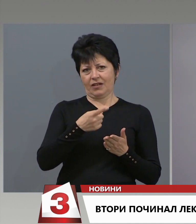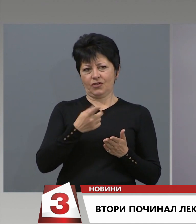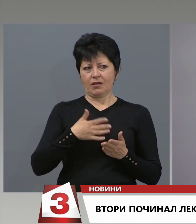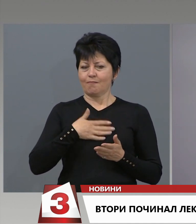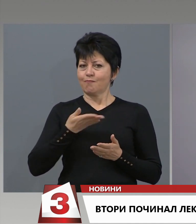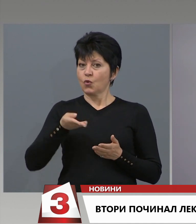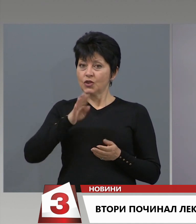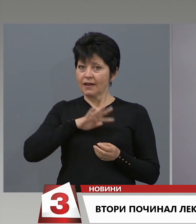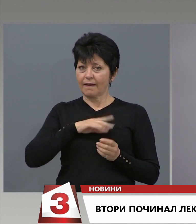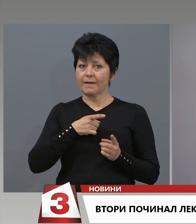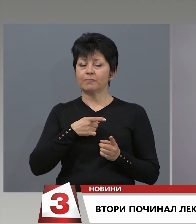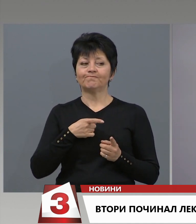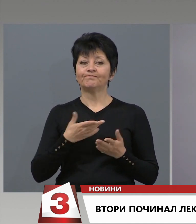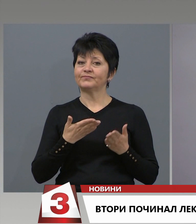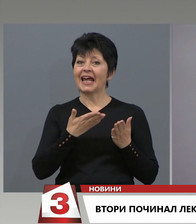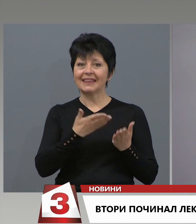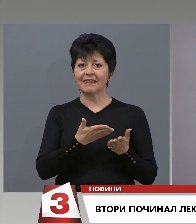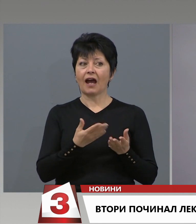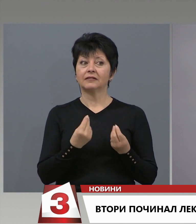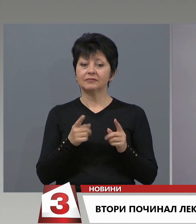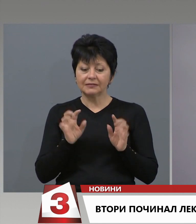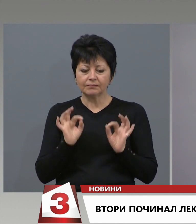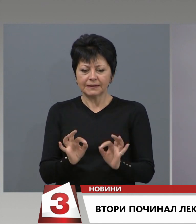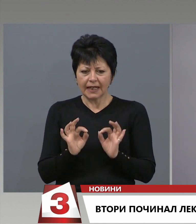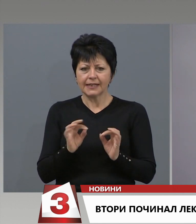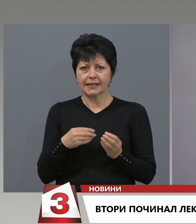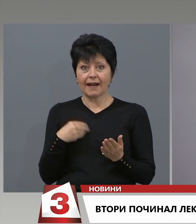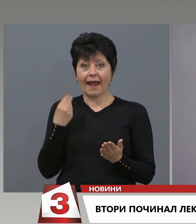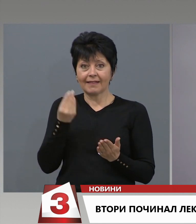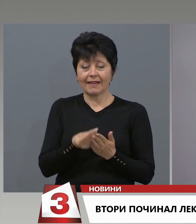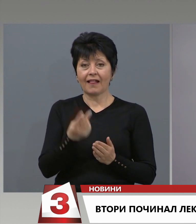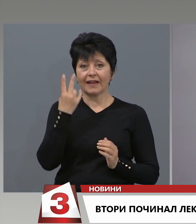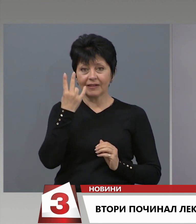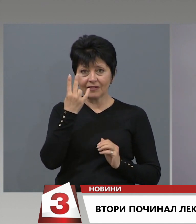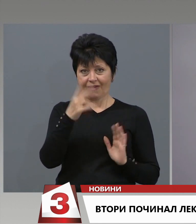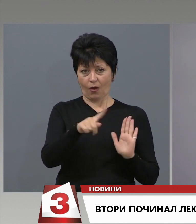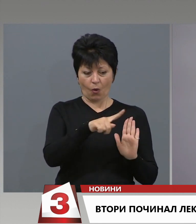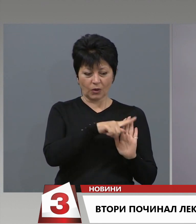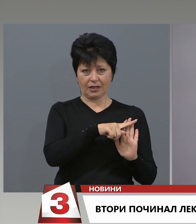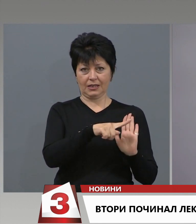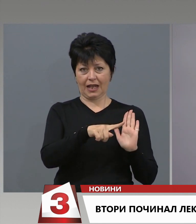колежка, е, че тя наистина е дала две отрицателни проби и